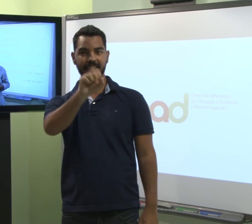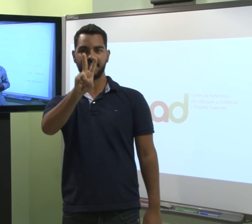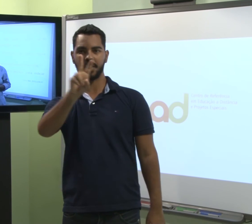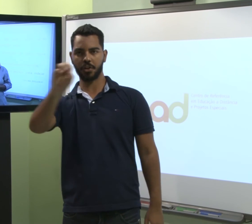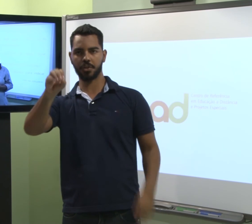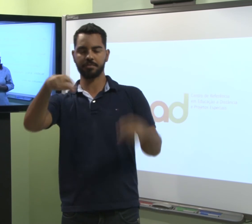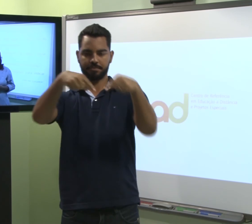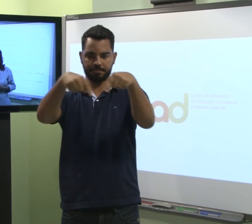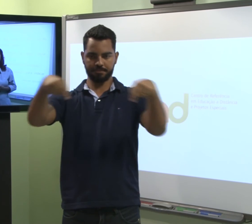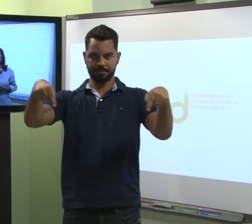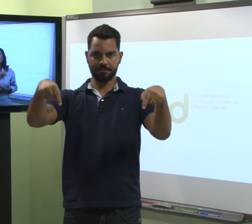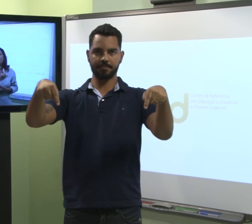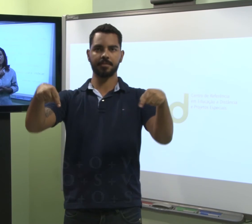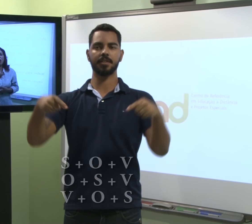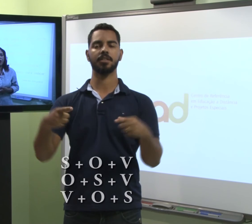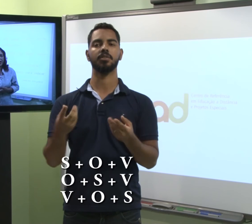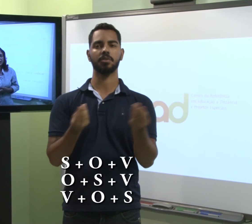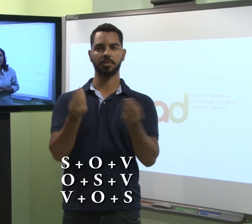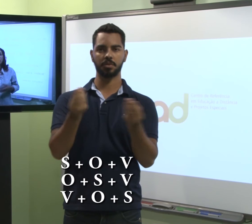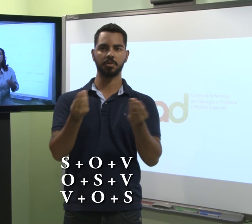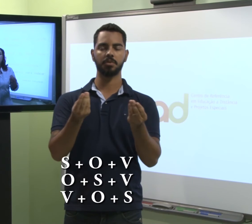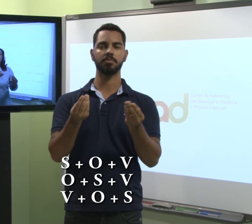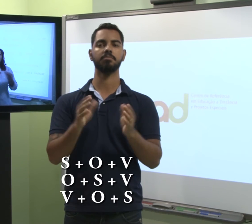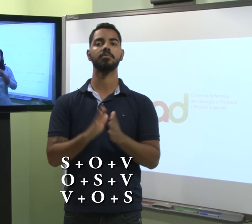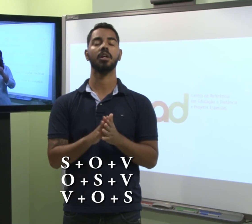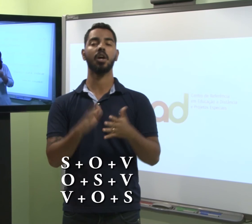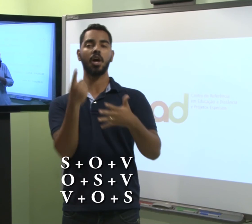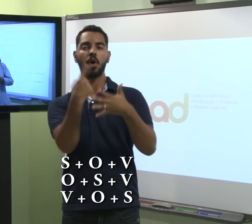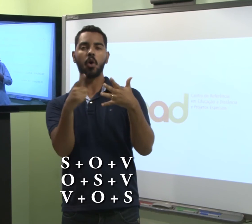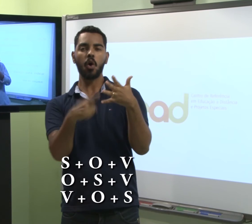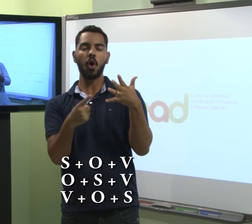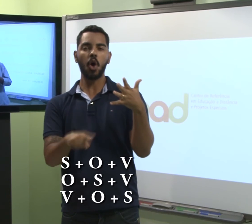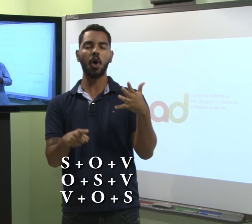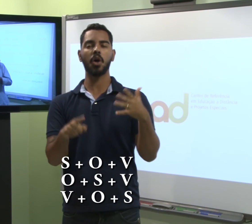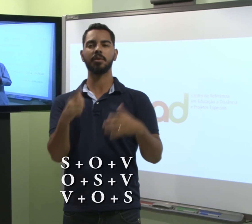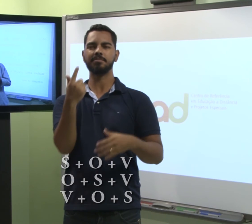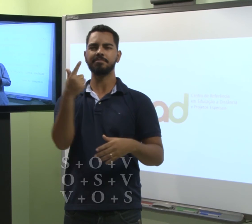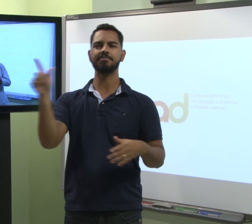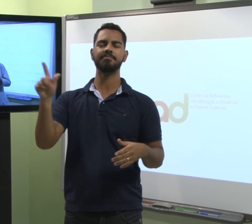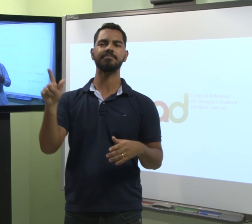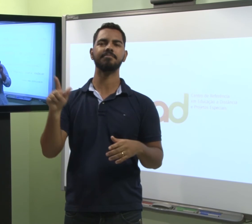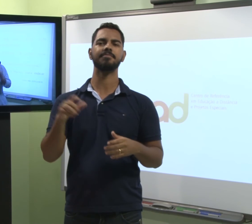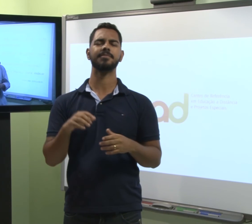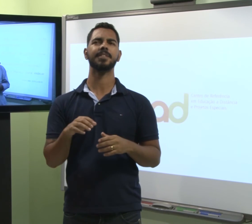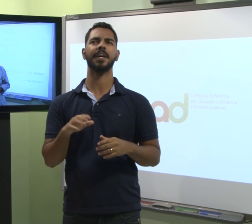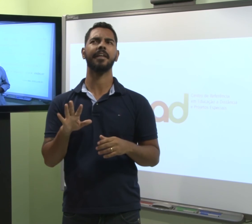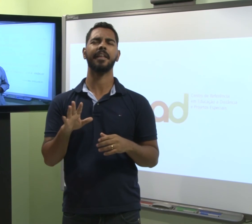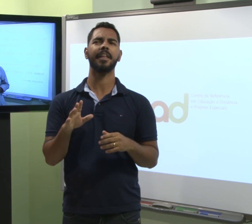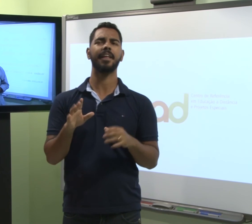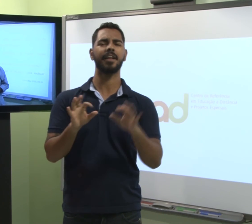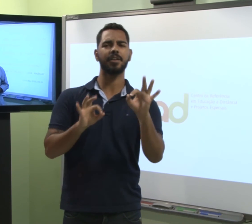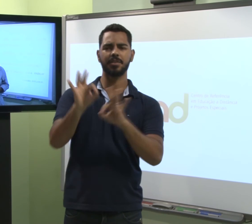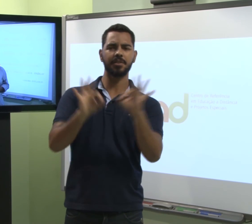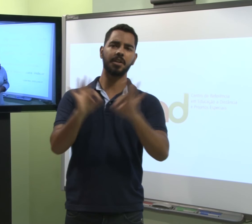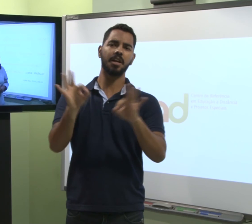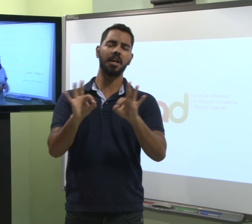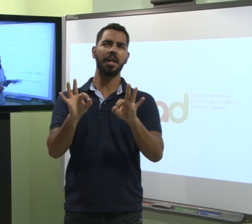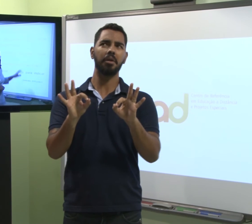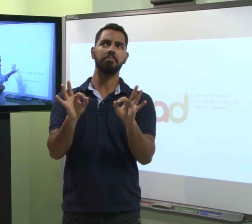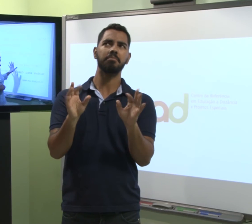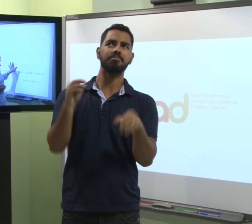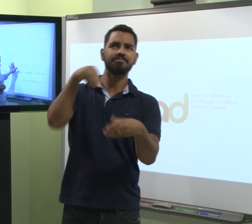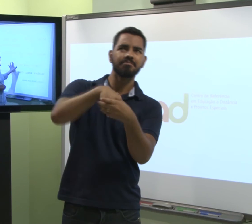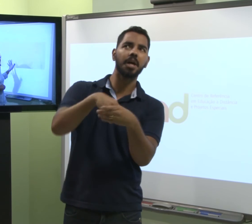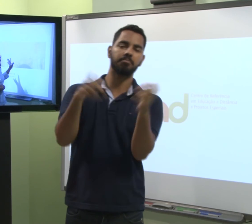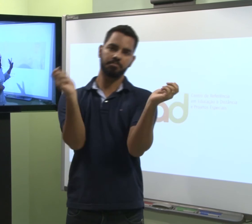SOV, OSV ou VOS como ordens assim, possíveis dentro dessa língua.